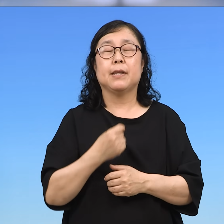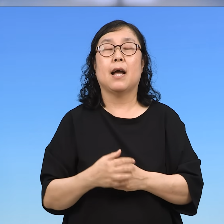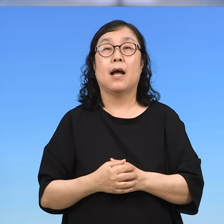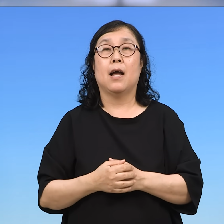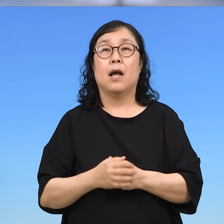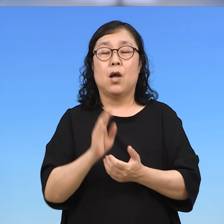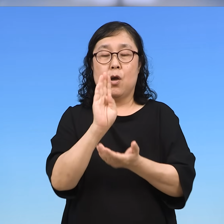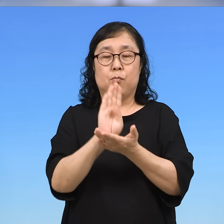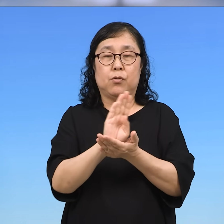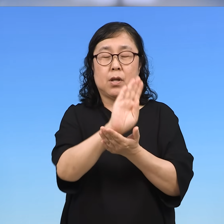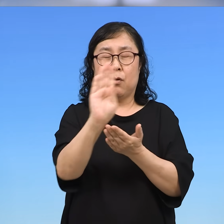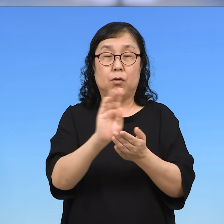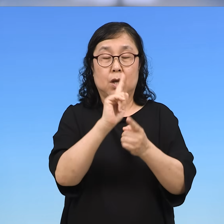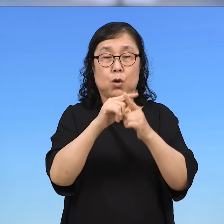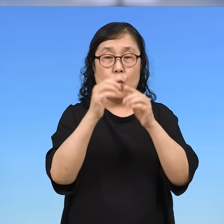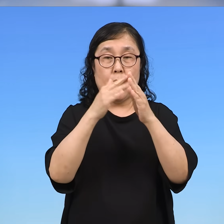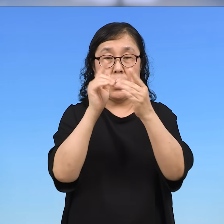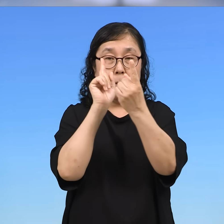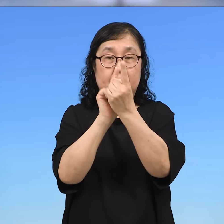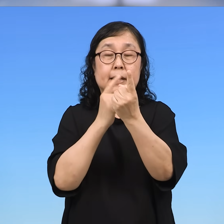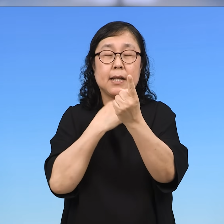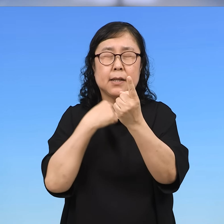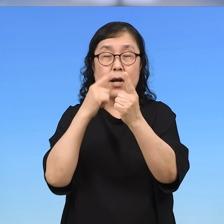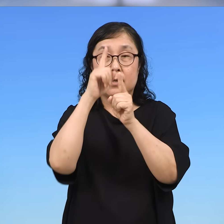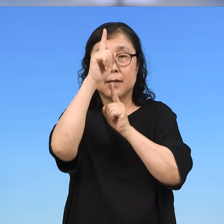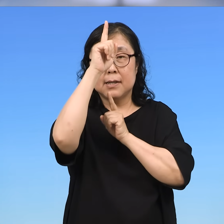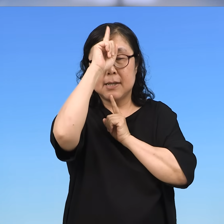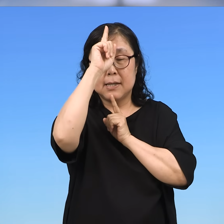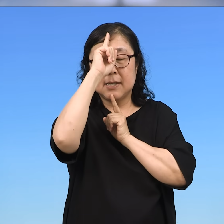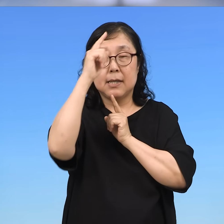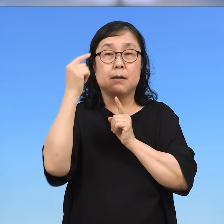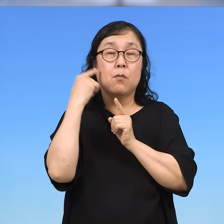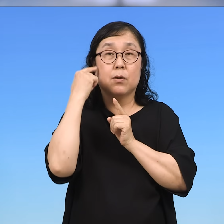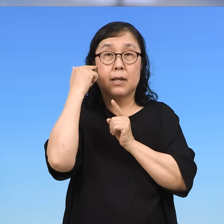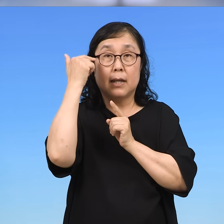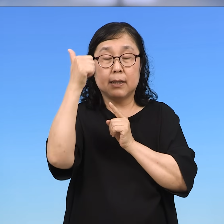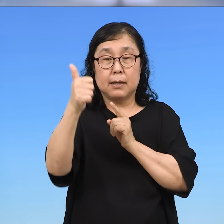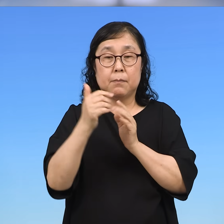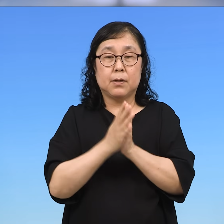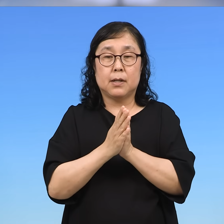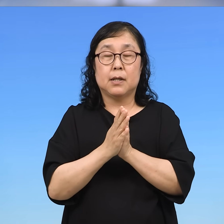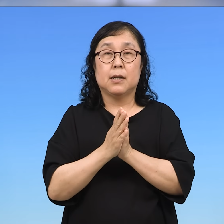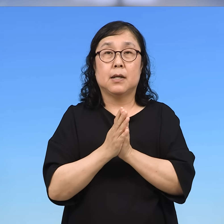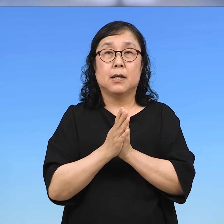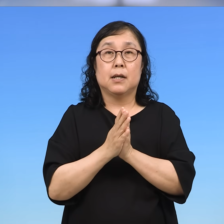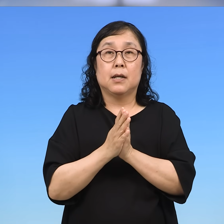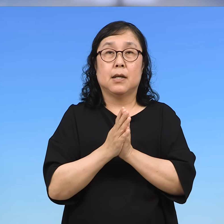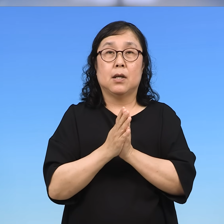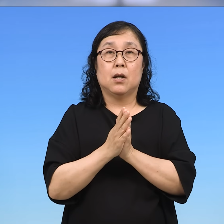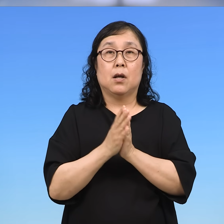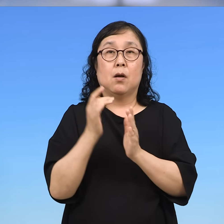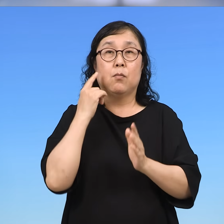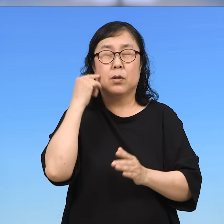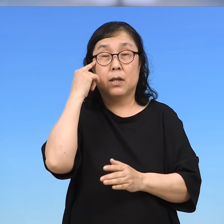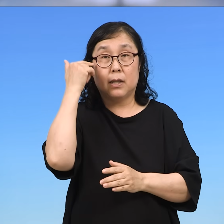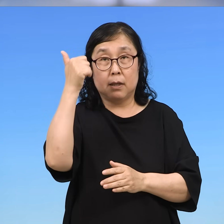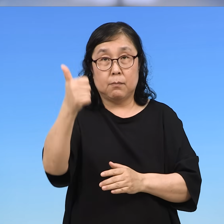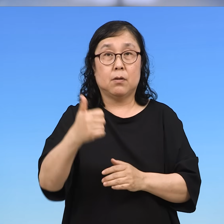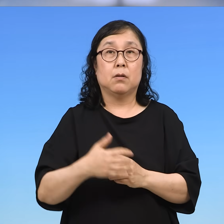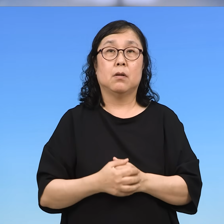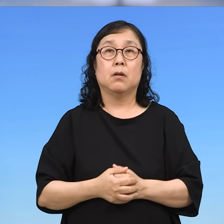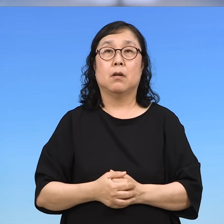소원이에요. 분당 우리 교회에서 만났던 이찬수 목사님은 그 제자니까 이제 목사는 그러면 안